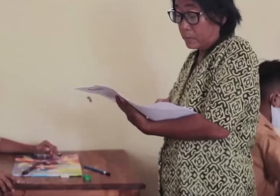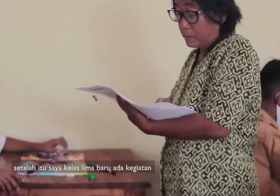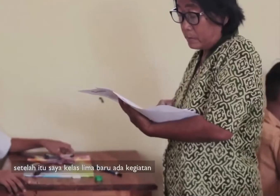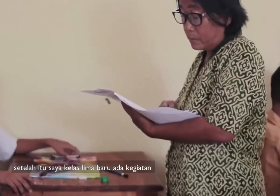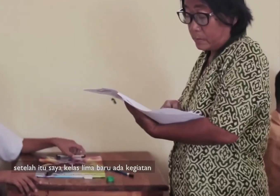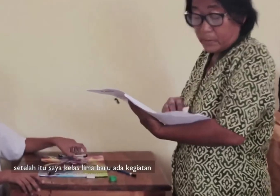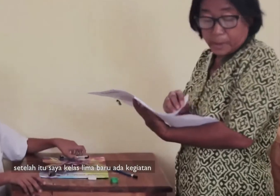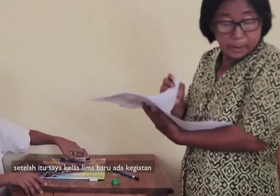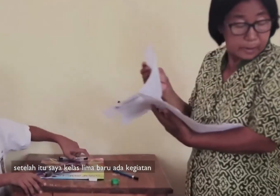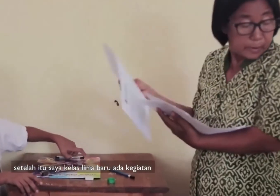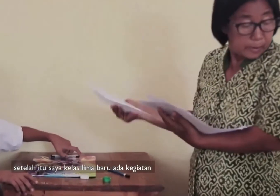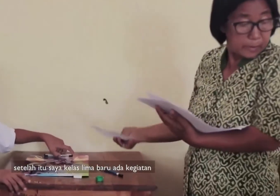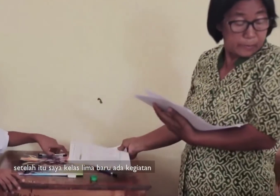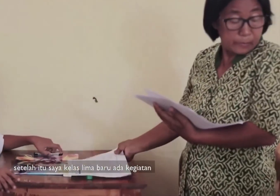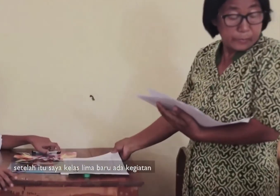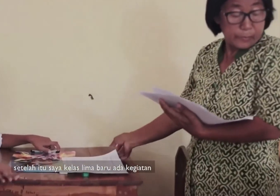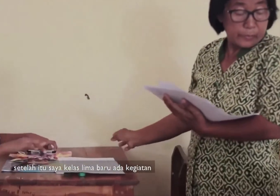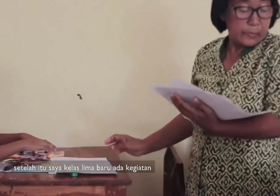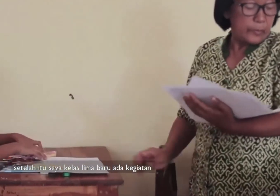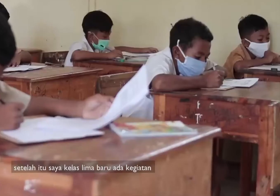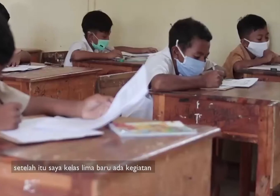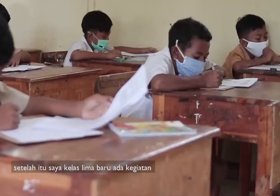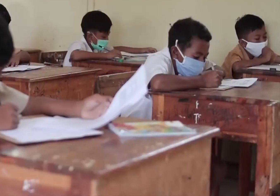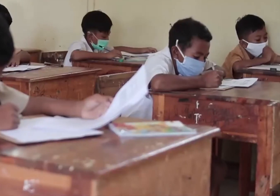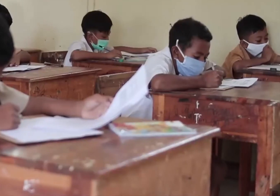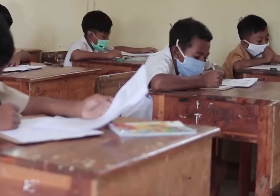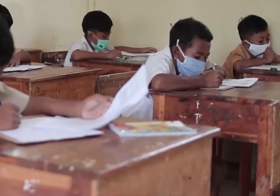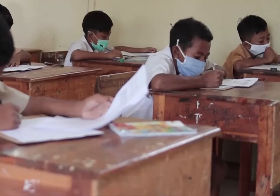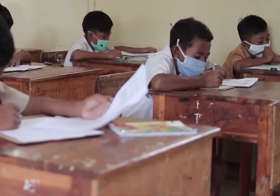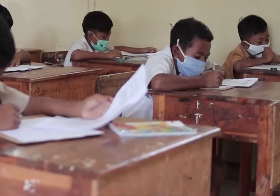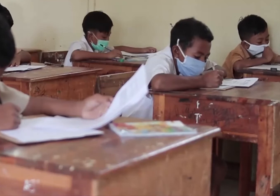Nah, setelah itu saya kelas 5 baru ada kegiatan.